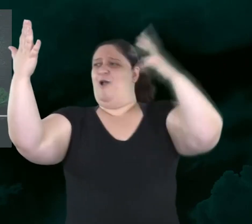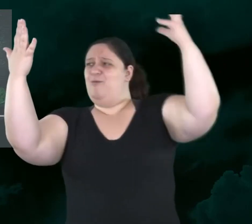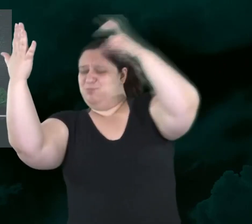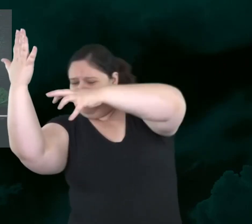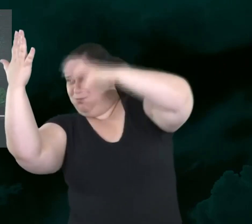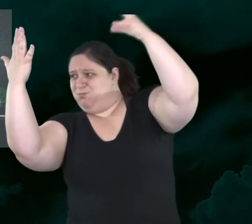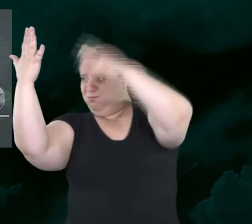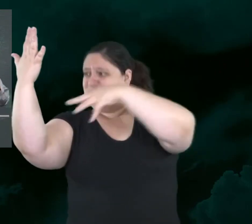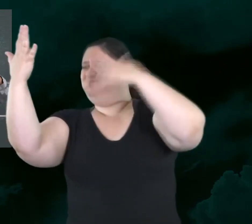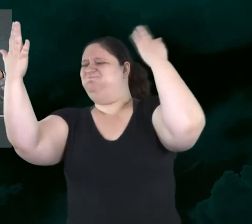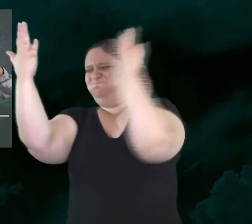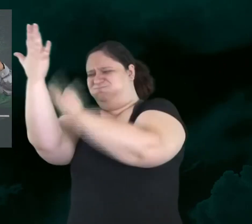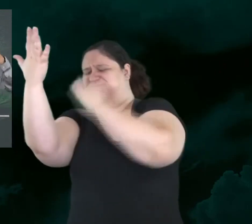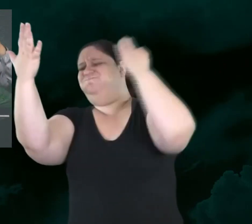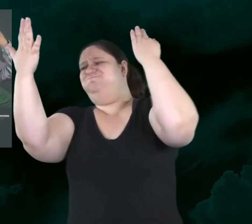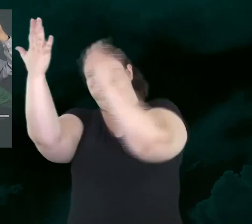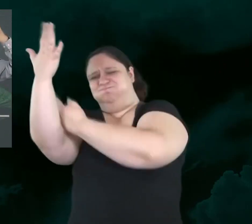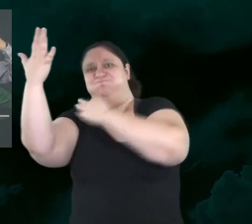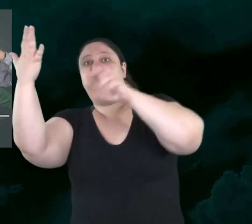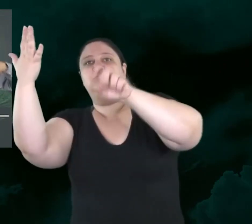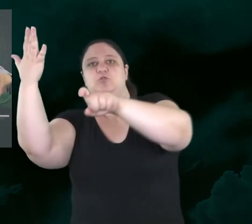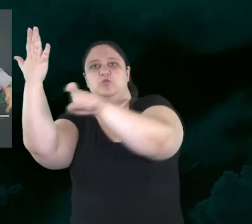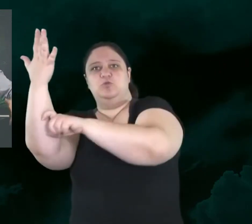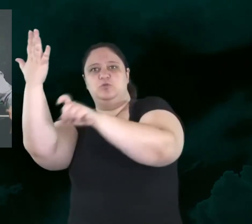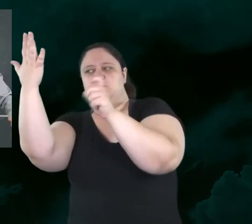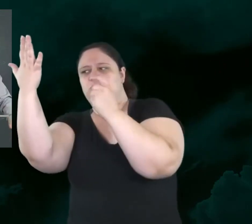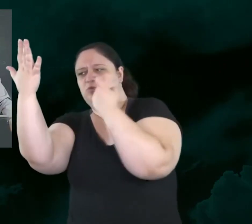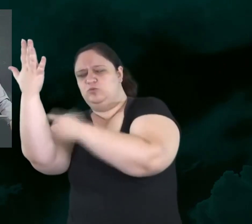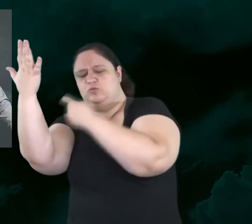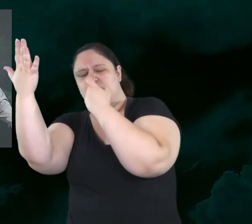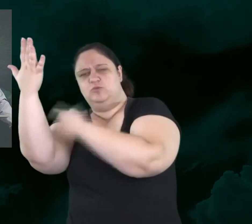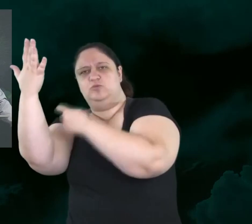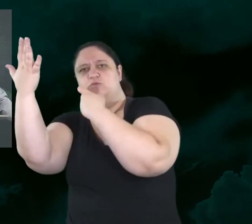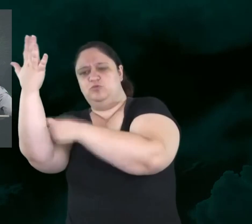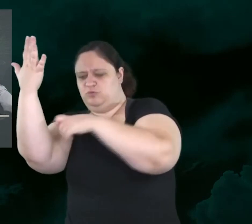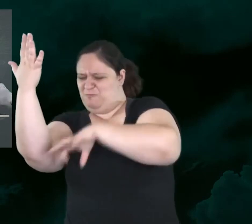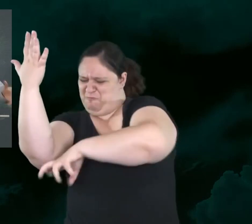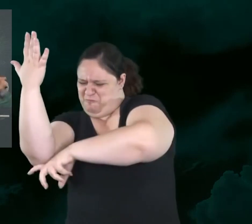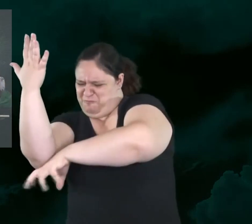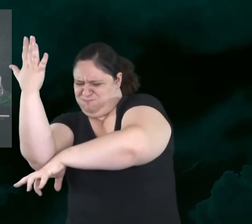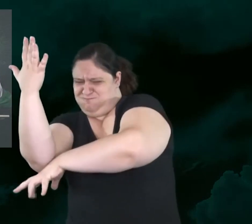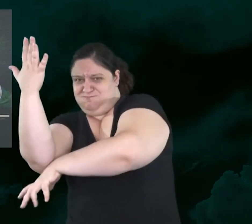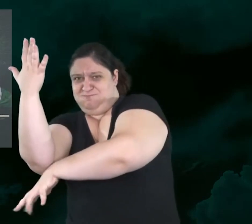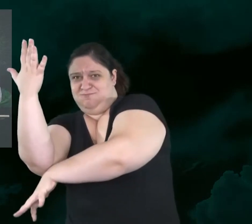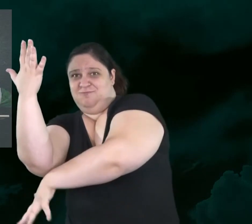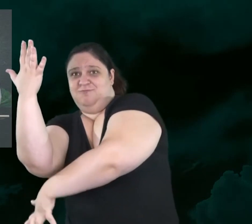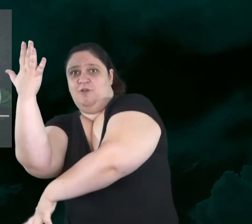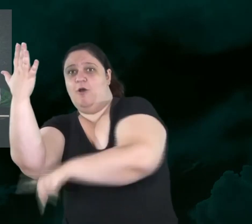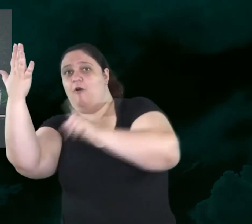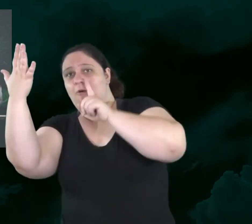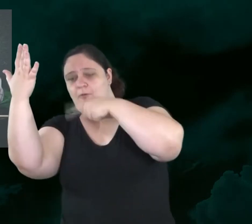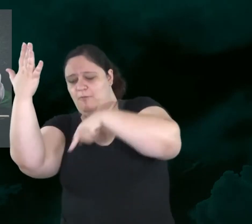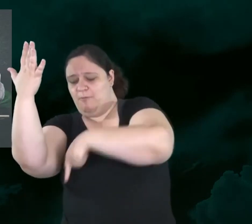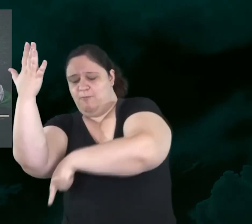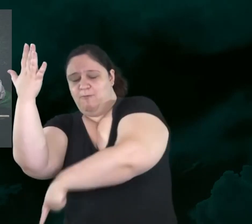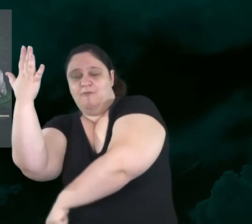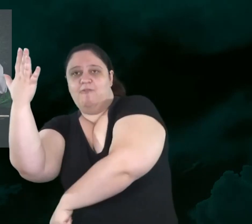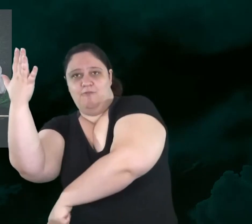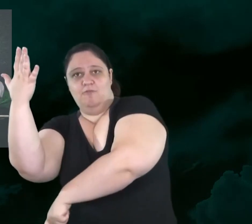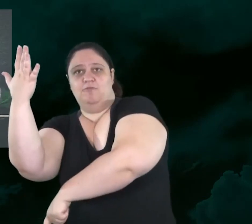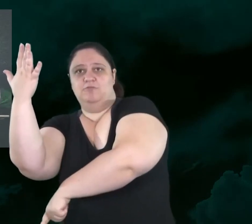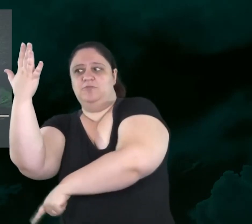tronco e as suas raízes se aprofundam. A sua madeira está entre as